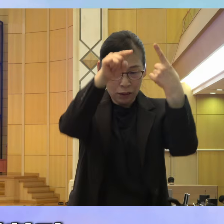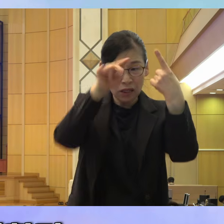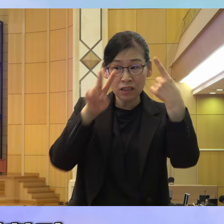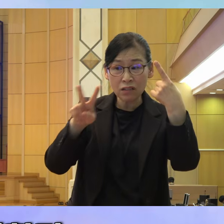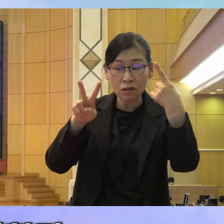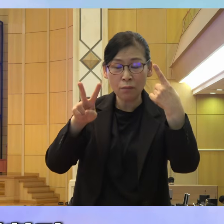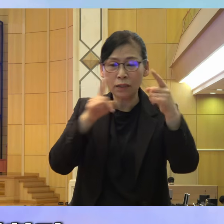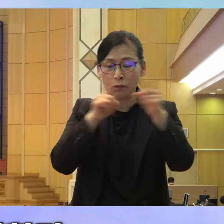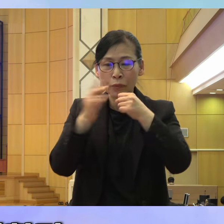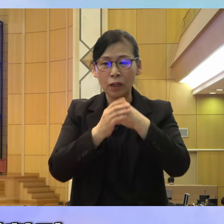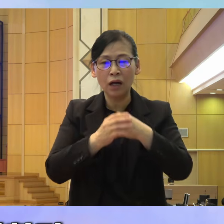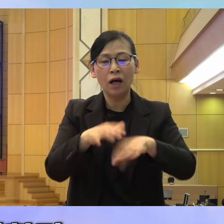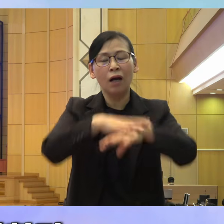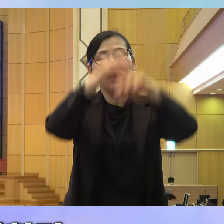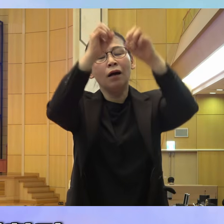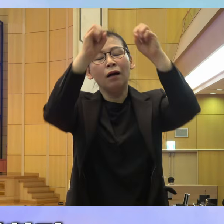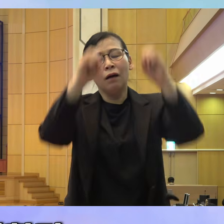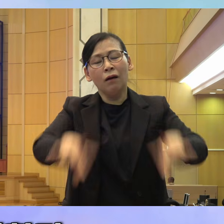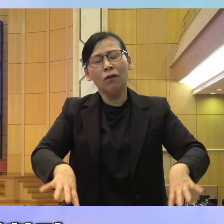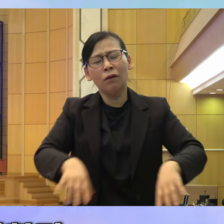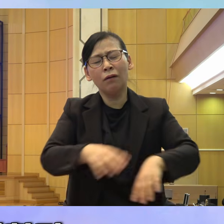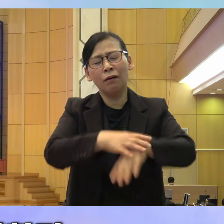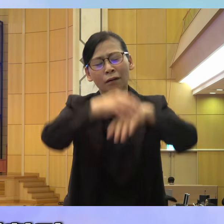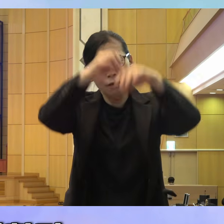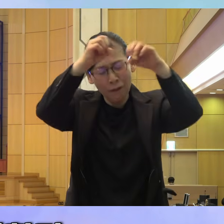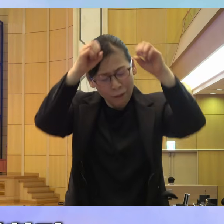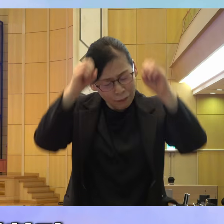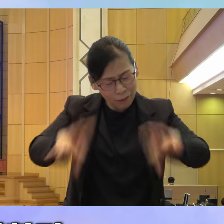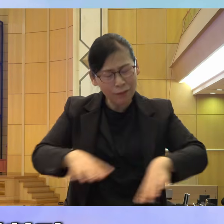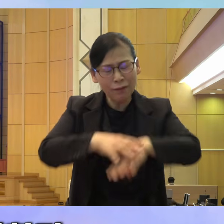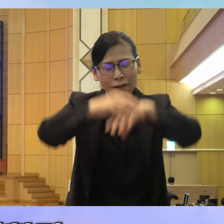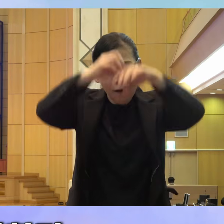2절부터 보니까 헛되고